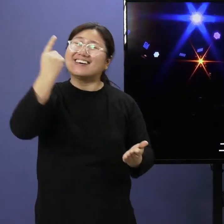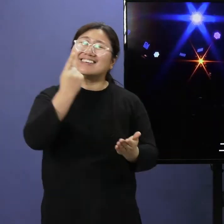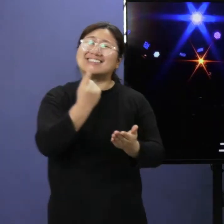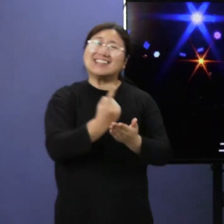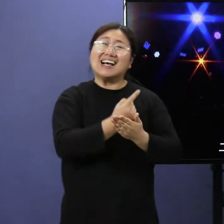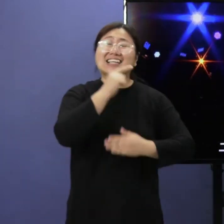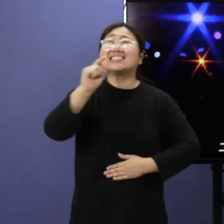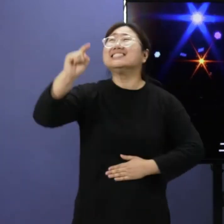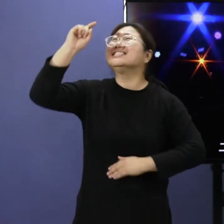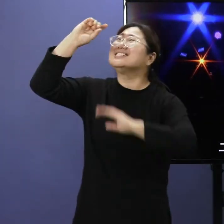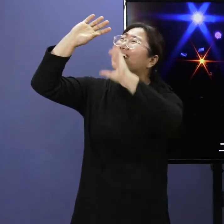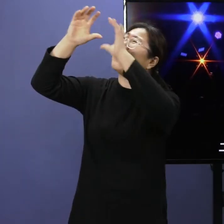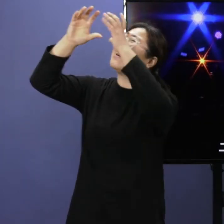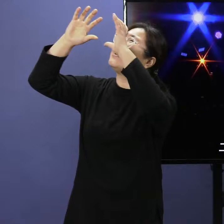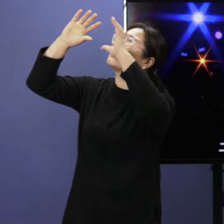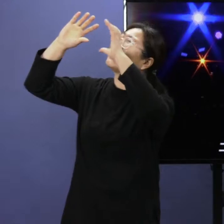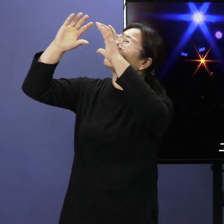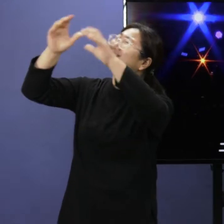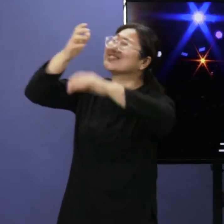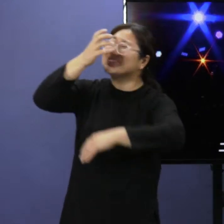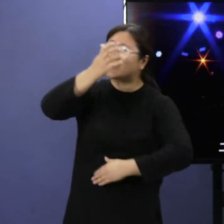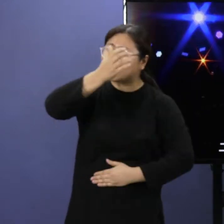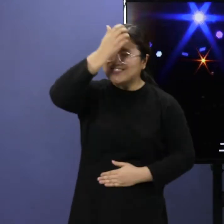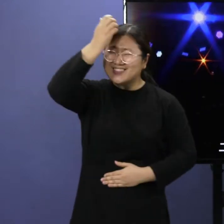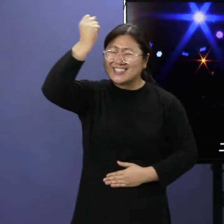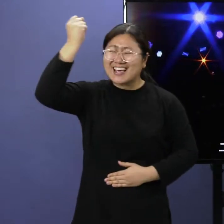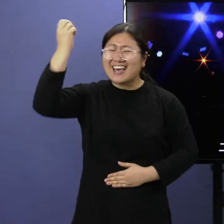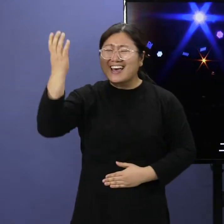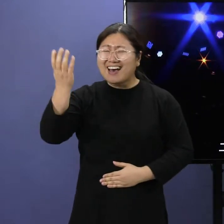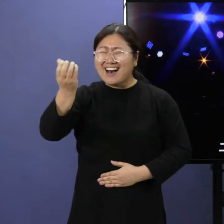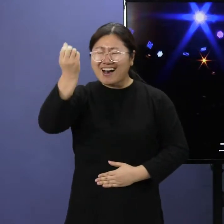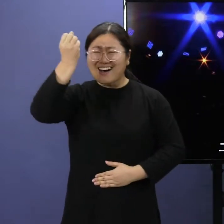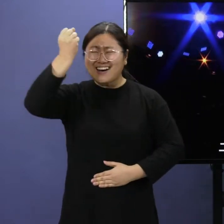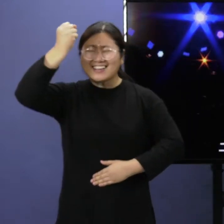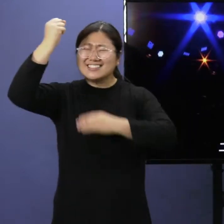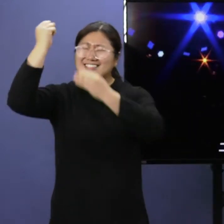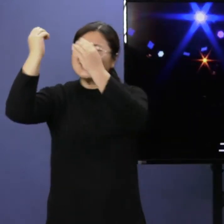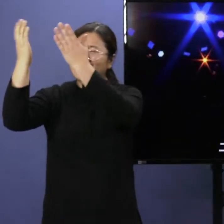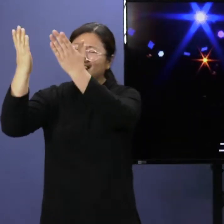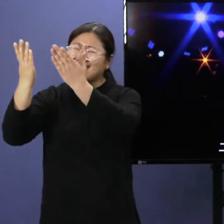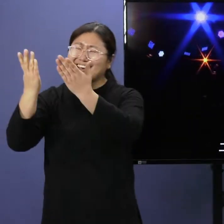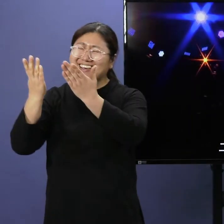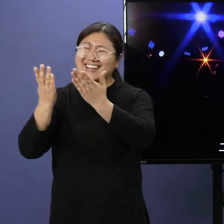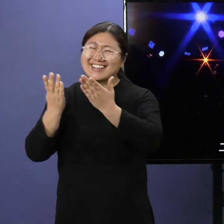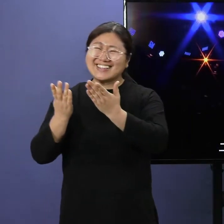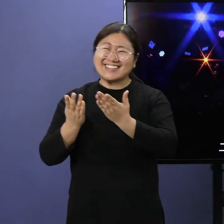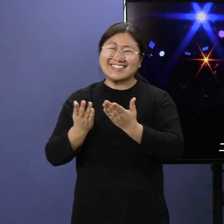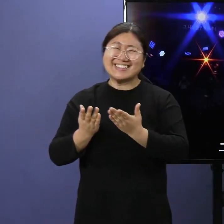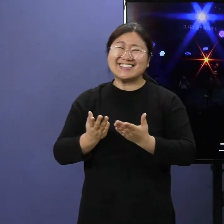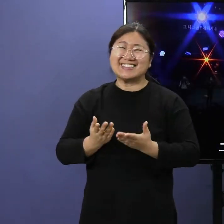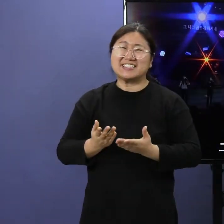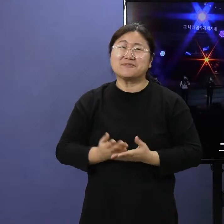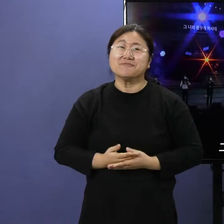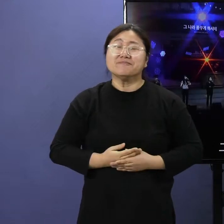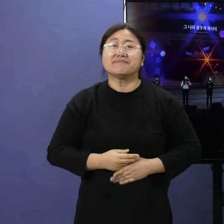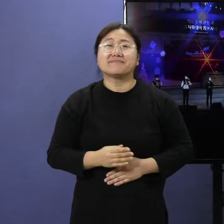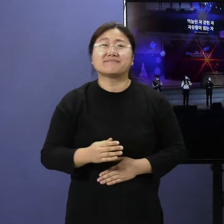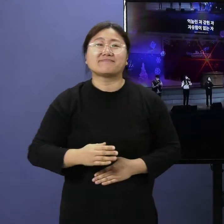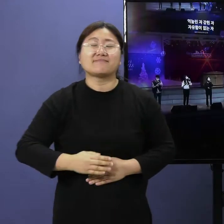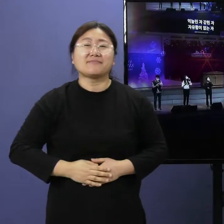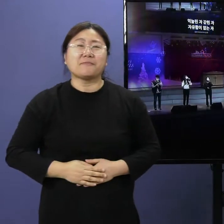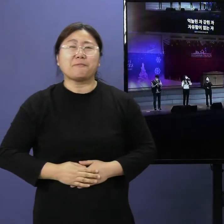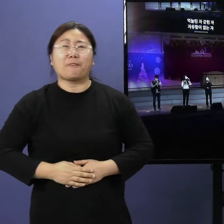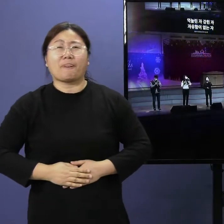찾아오셔서 그 나라 꿈꾸게 하시네. 억눌린 자가